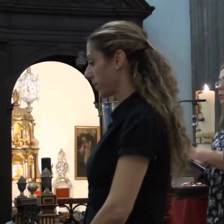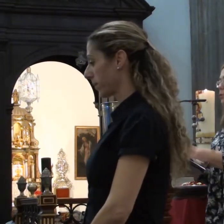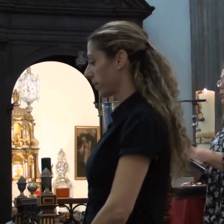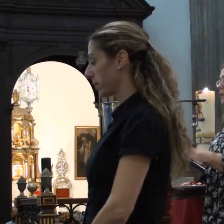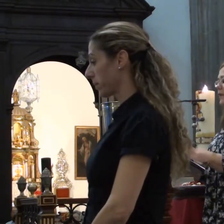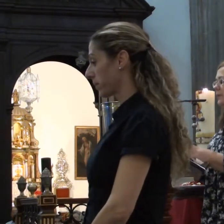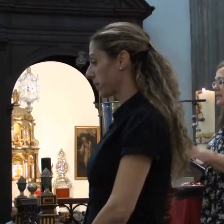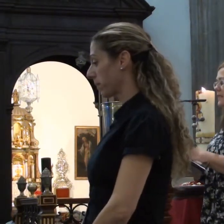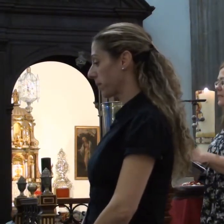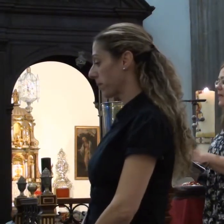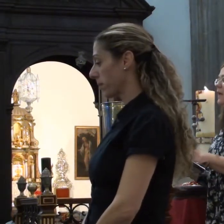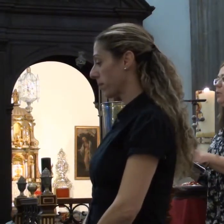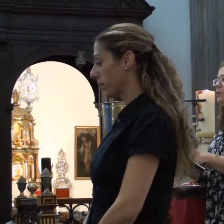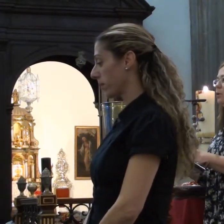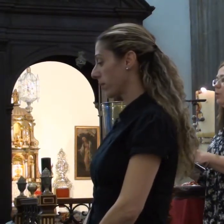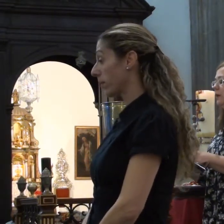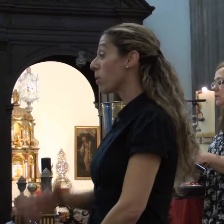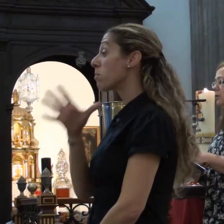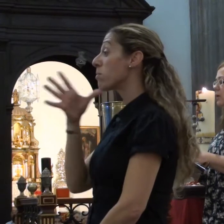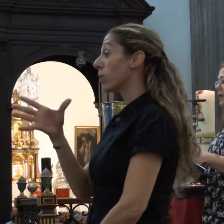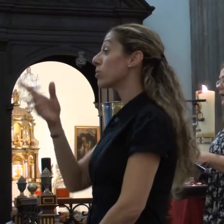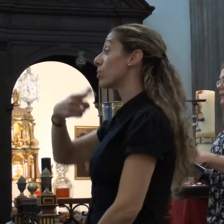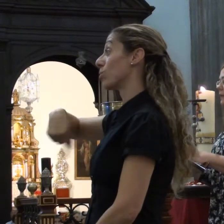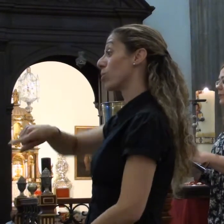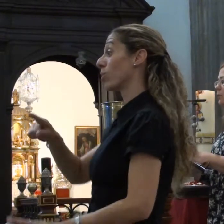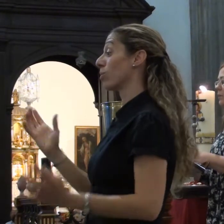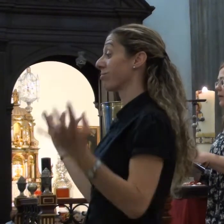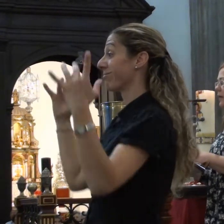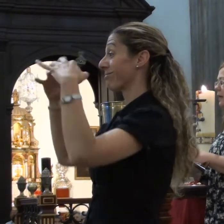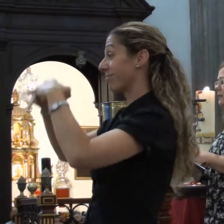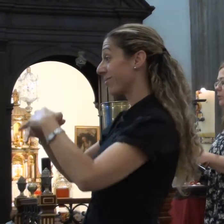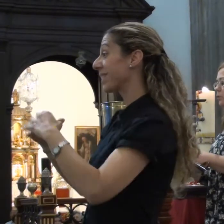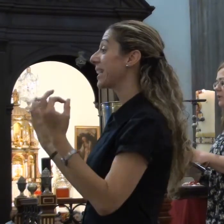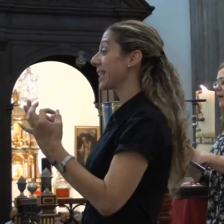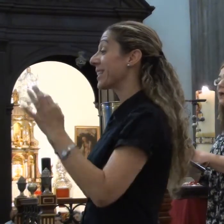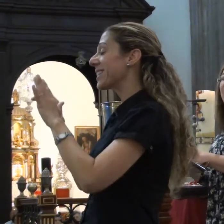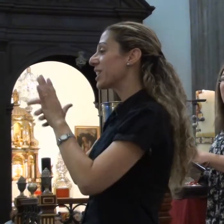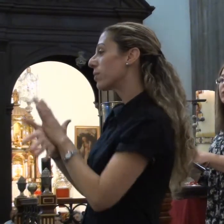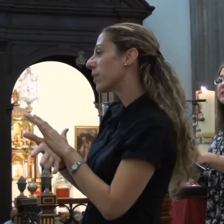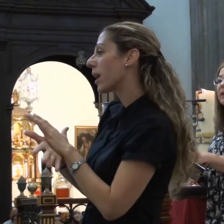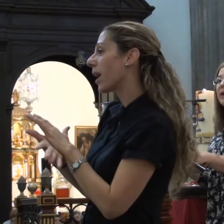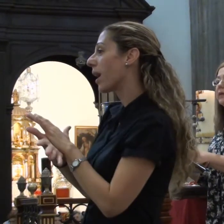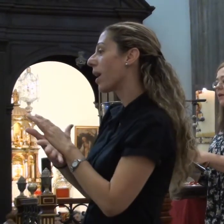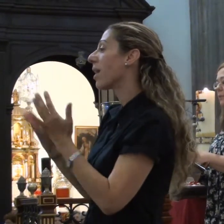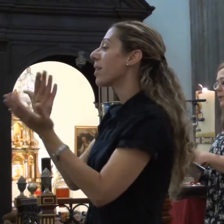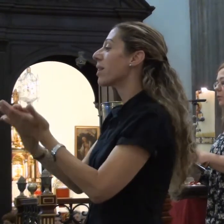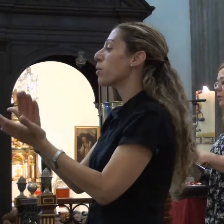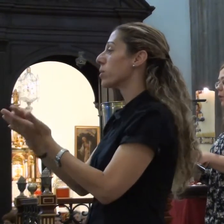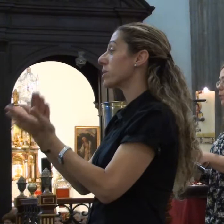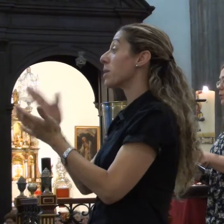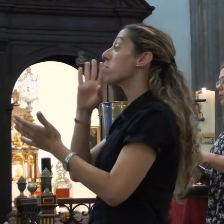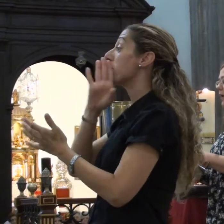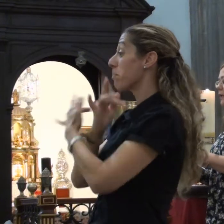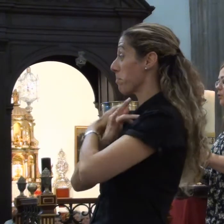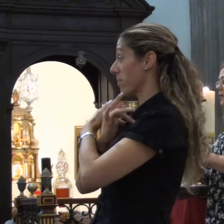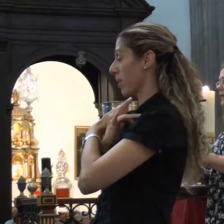por eso nuestra presencia y nuestro encuentro es también una manera de mostrar a nuestra madre del trino